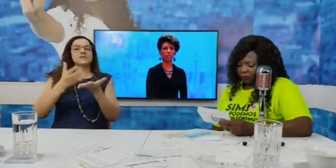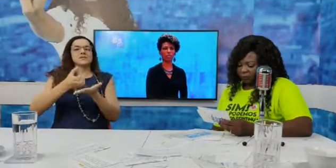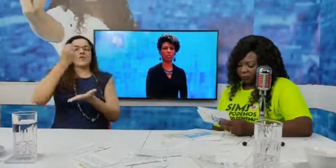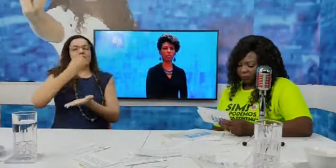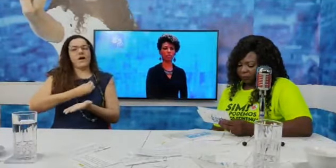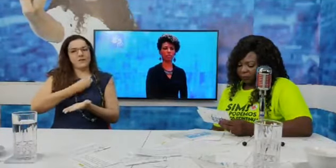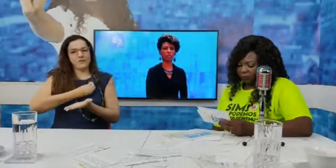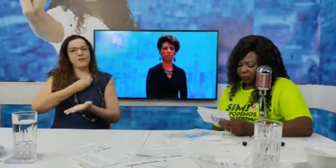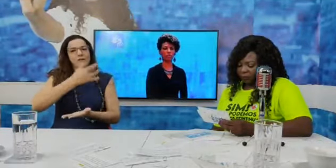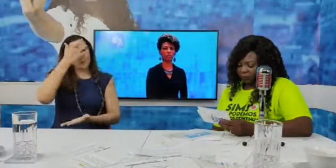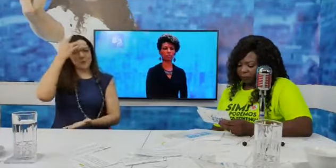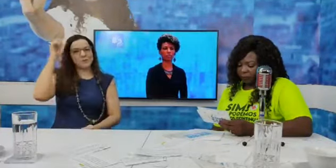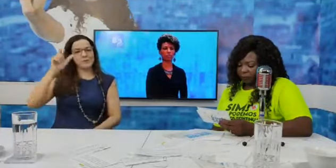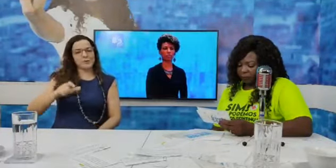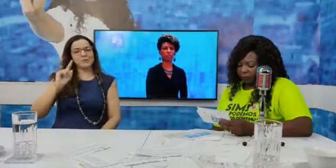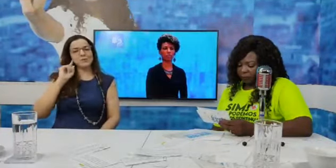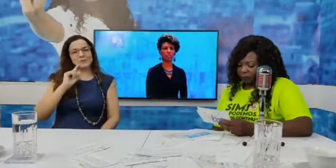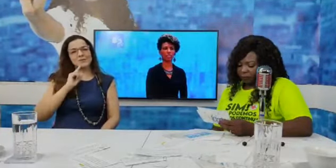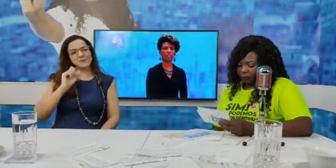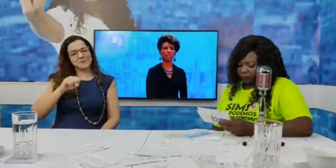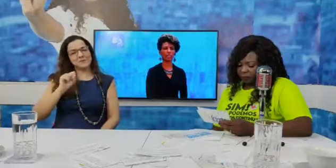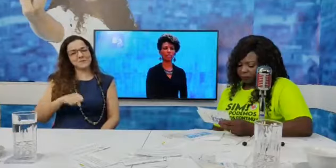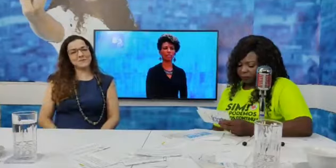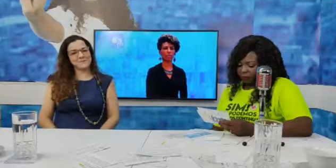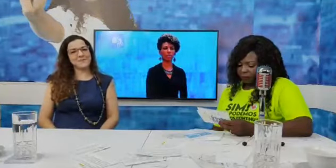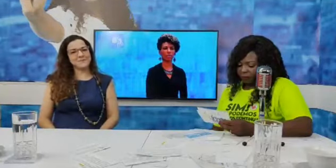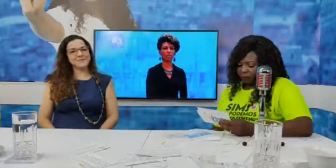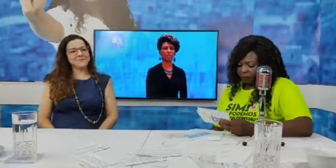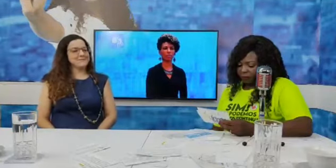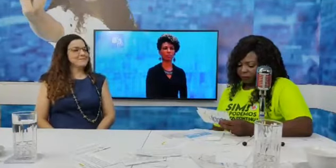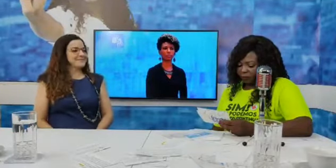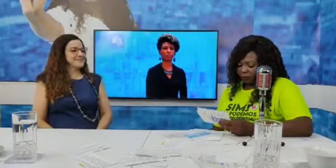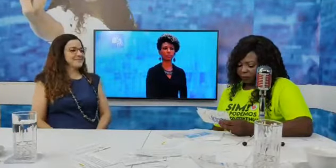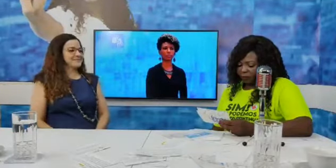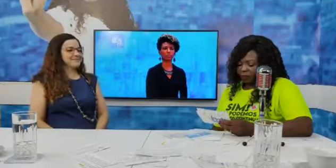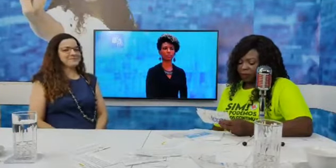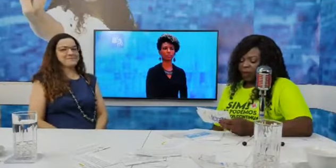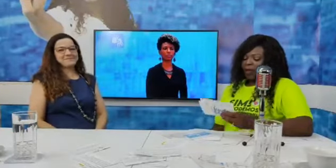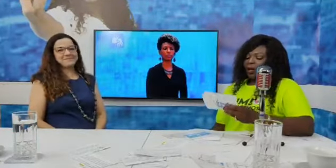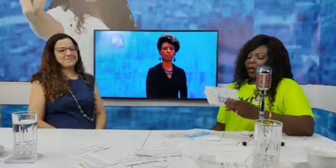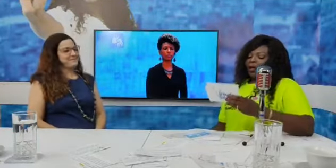pessoa surda, com a vida dessa pessoa surda.